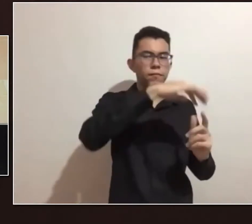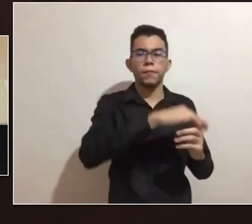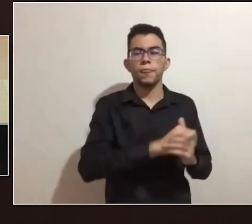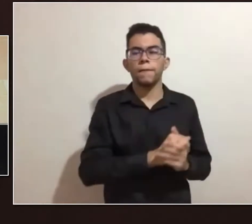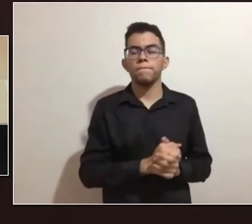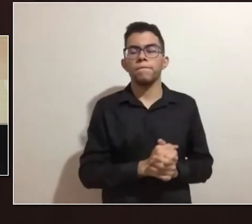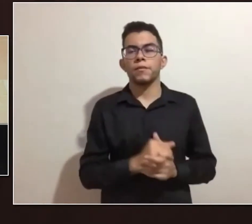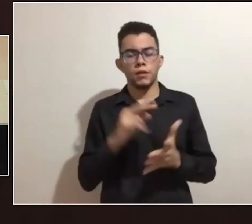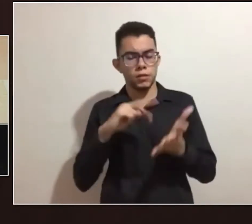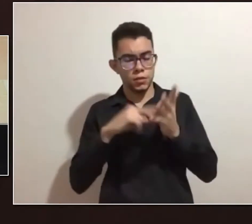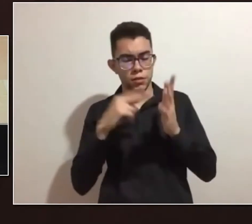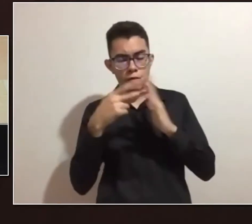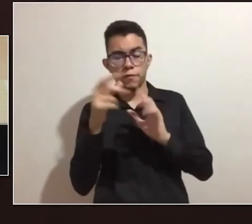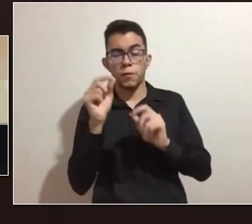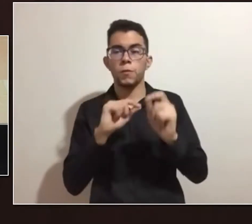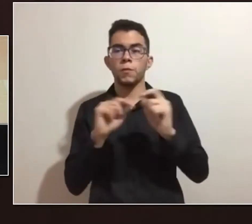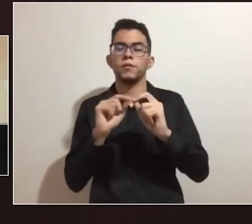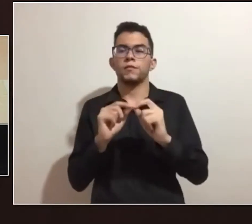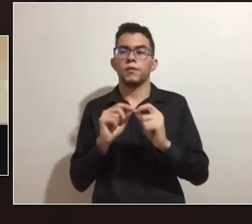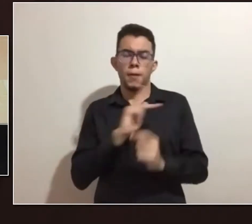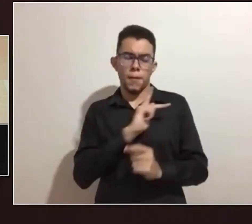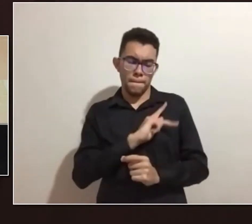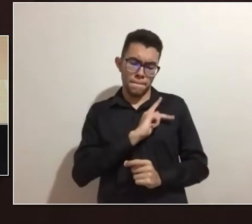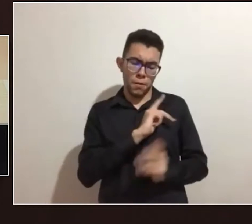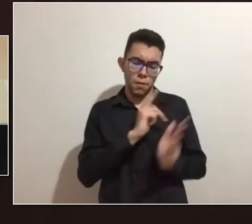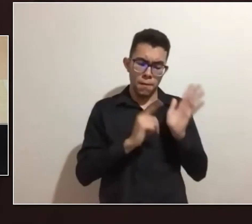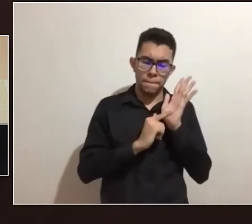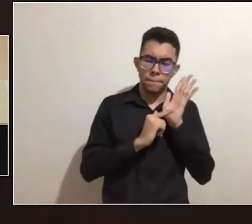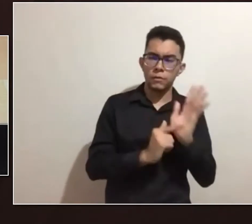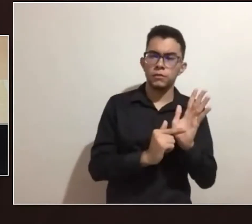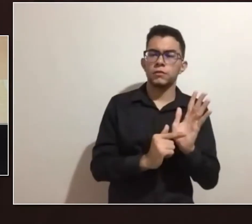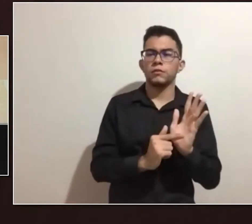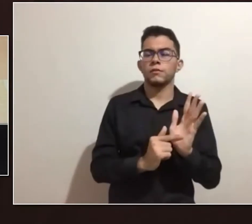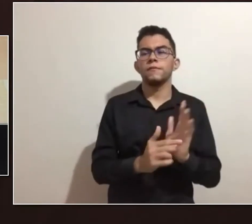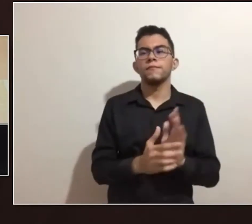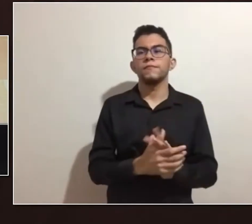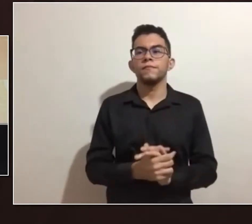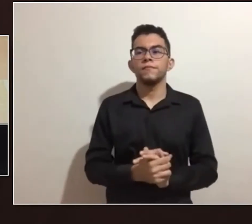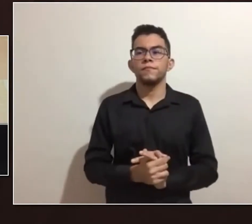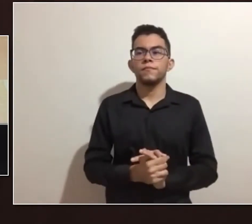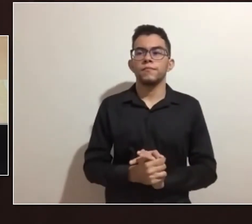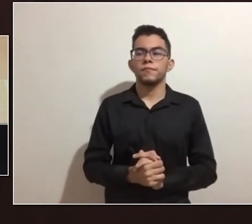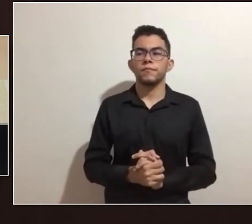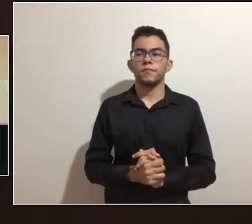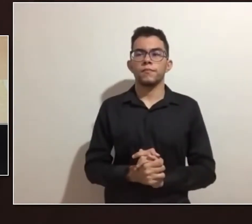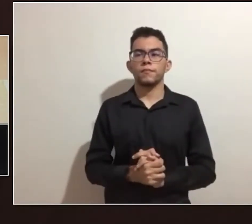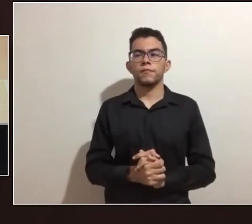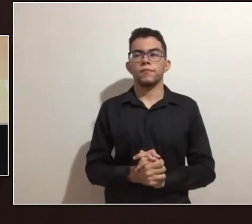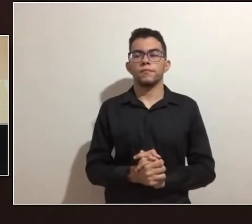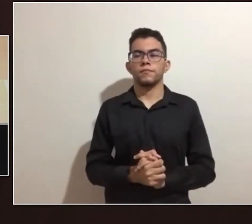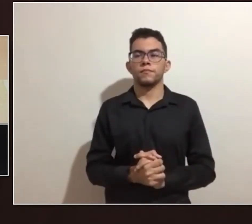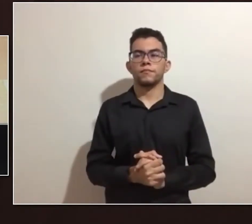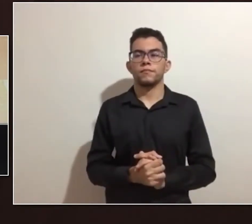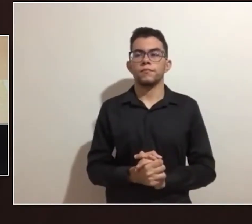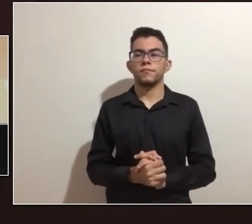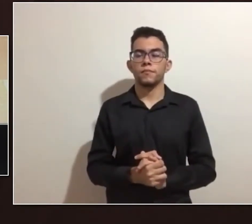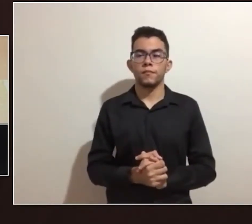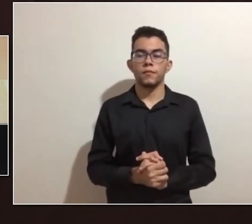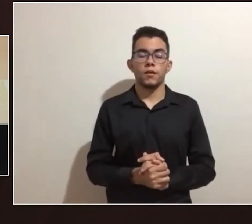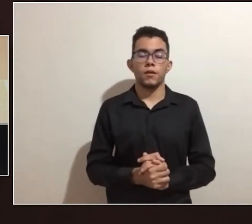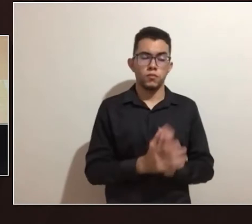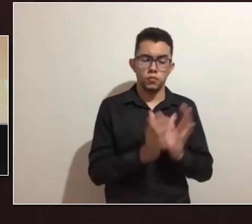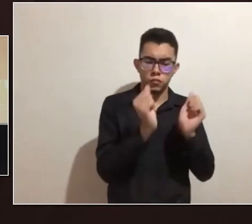de Paulo, e muitos foram batizados, foram salvos e batizados, entre esses estavam,